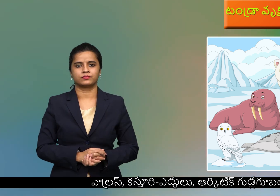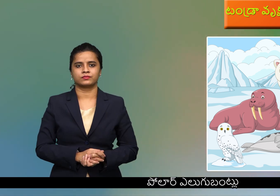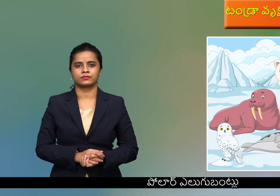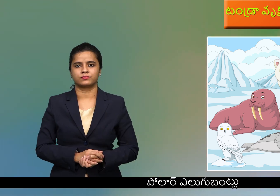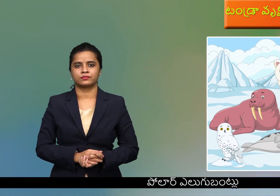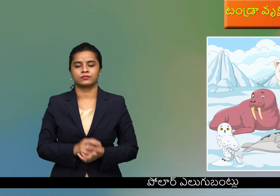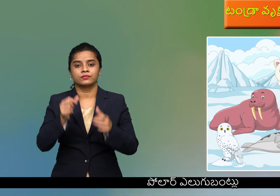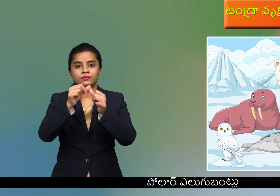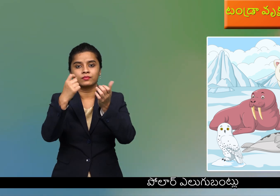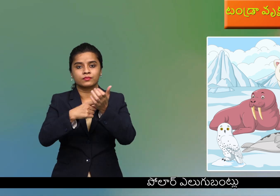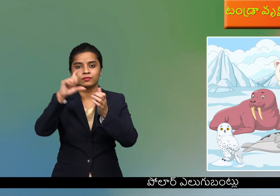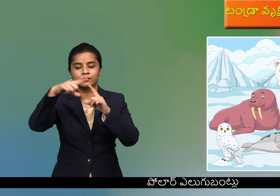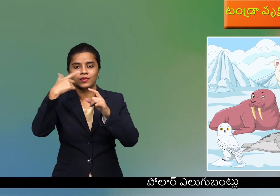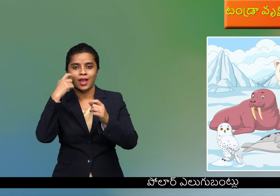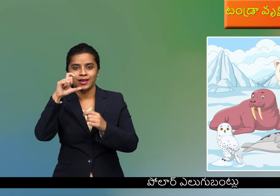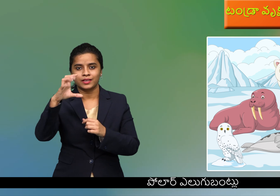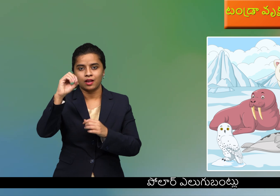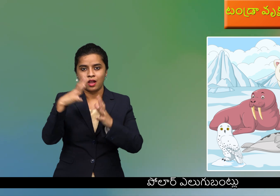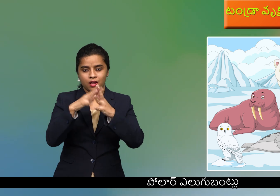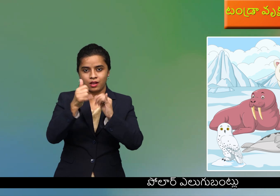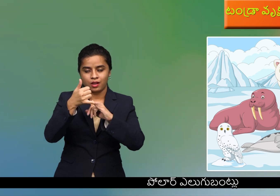గుడ్లగూబలు, పోలార్ ఎలుగుబంట్లు